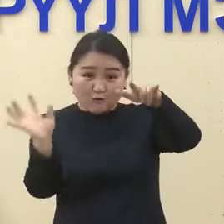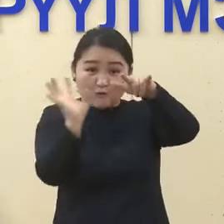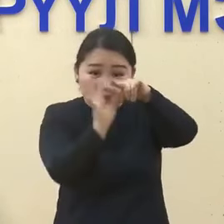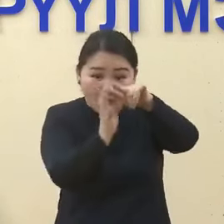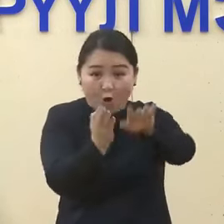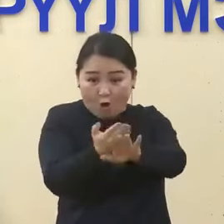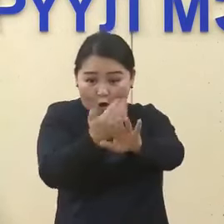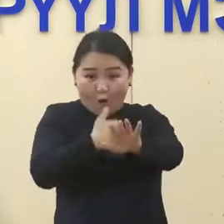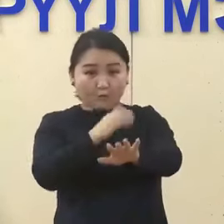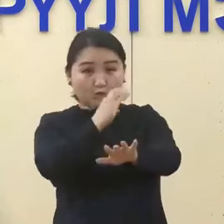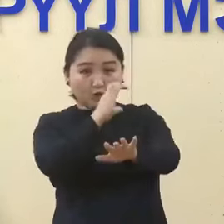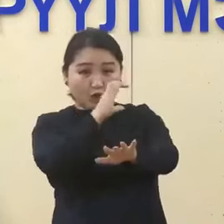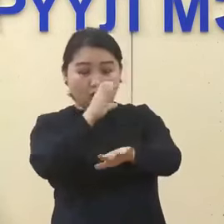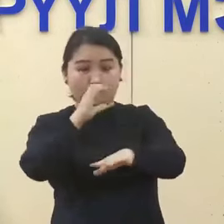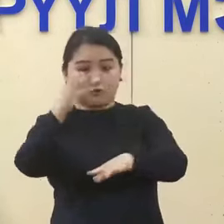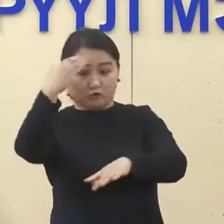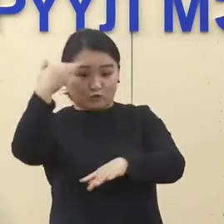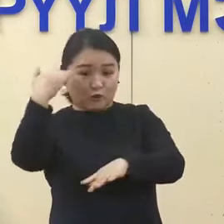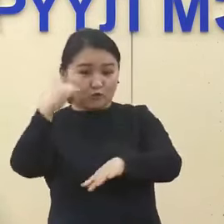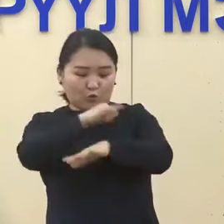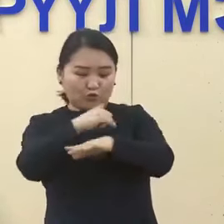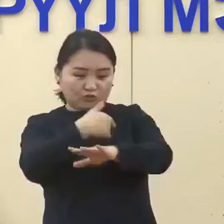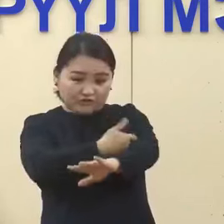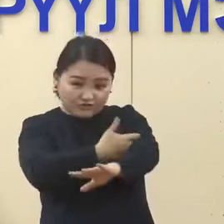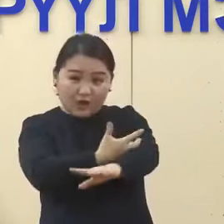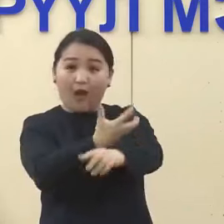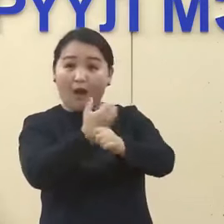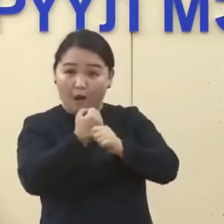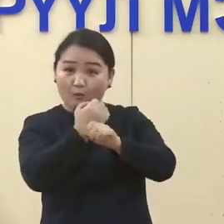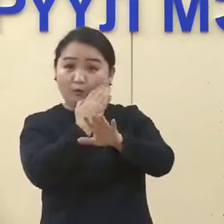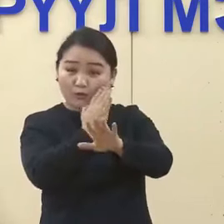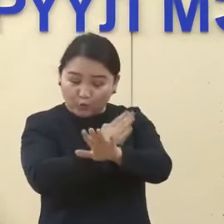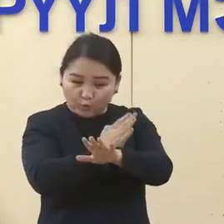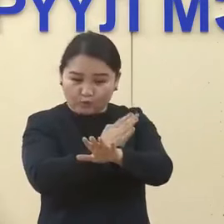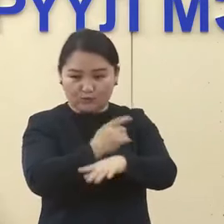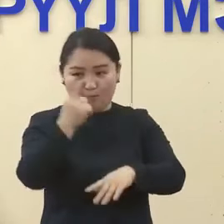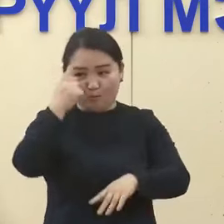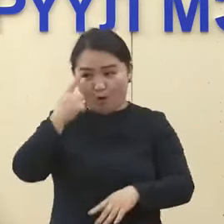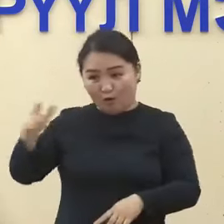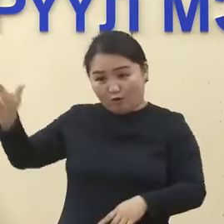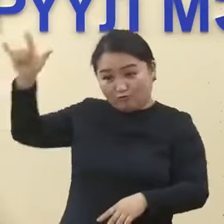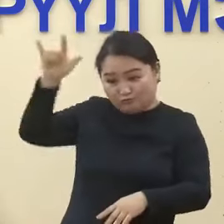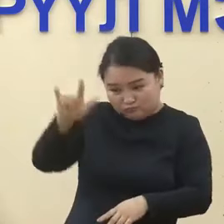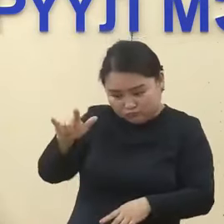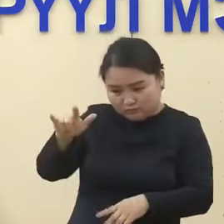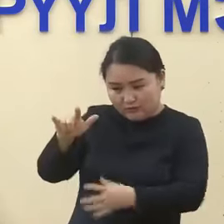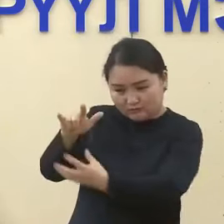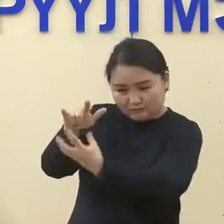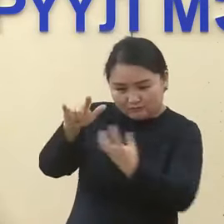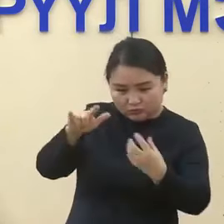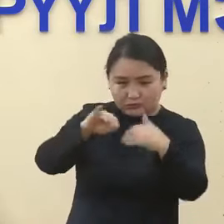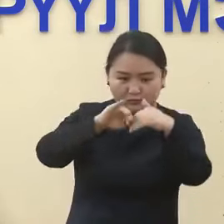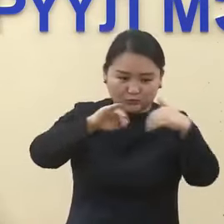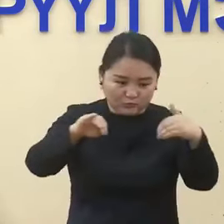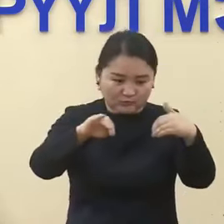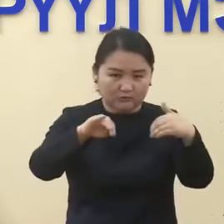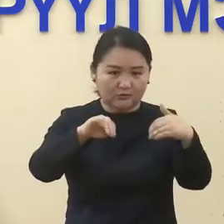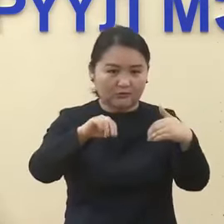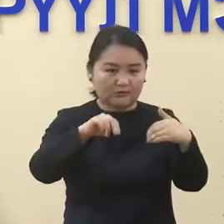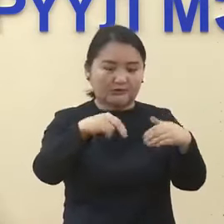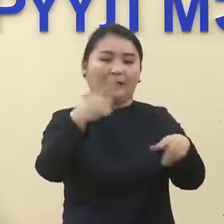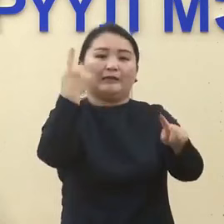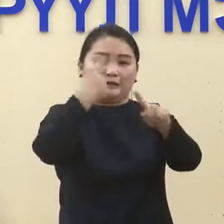одоо бид нар бас шаардлагатай хүмүүсийн шинжилгээг бол өнөөдрөөс эхлээд бас авч байгаа. Энэ бол манай халдвар судлалын тандалтын үйл ажиллагаа.